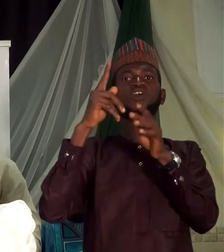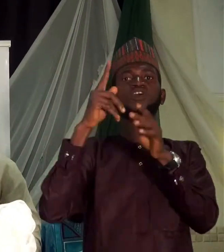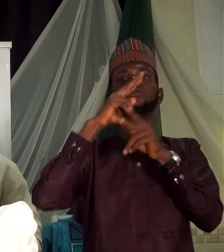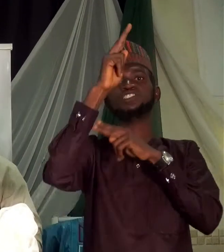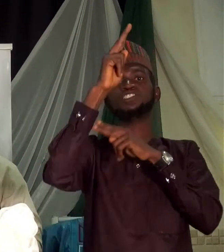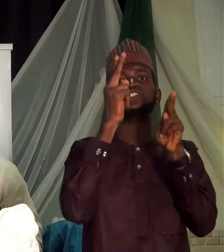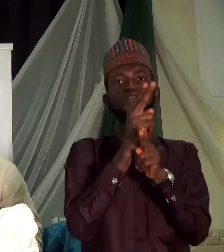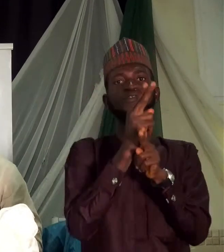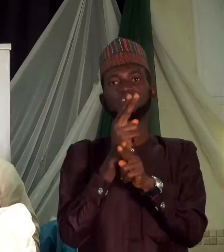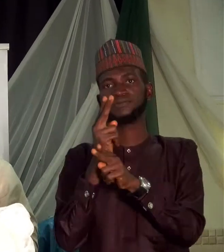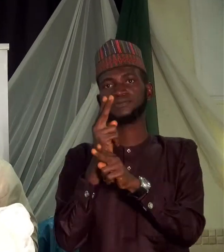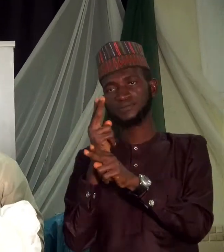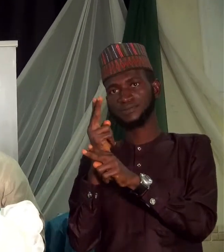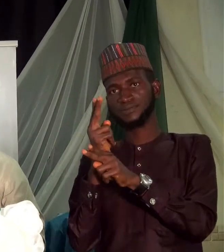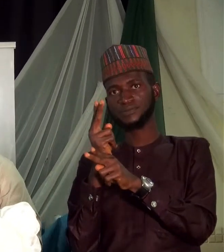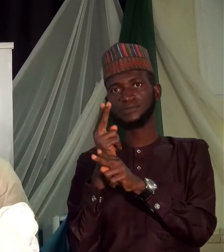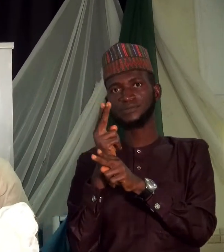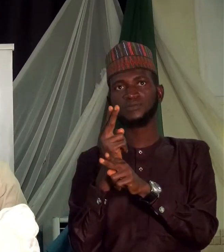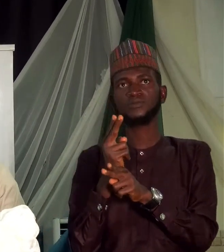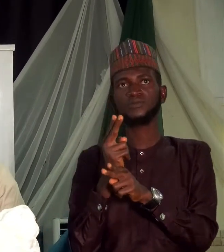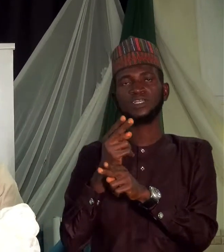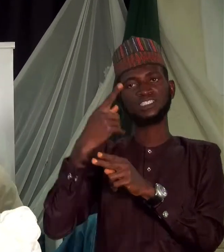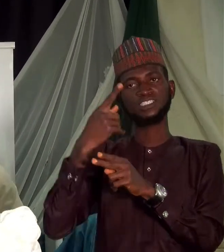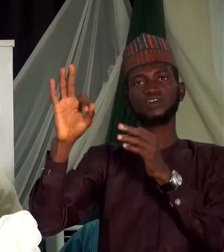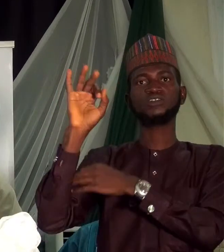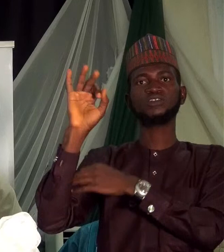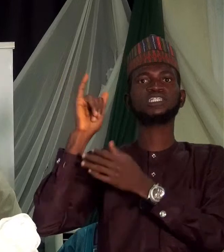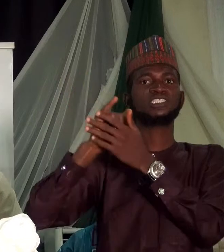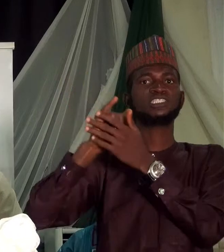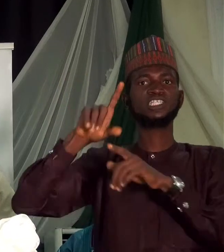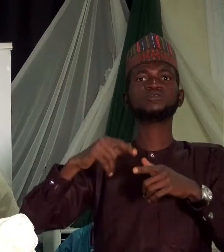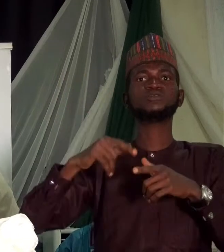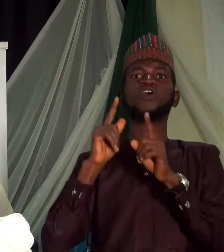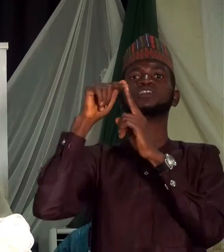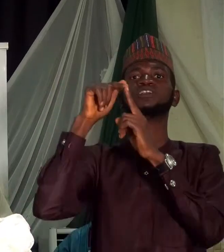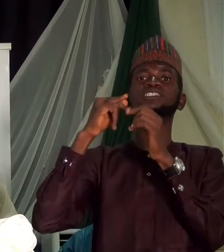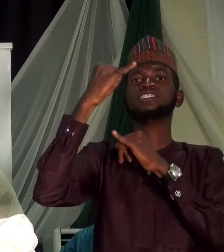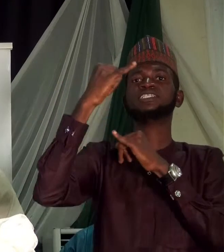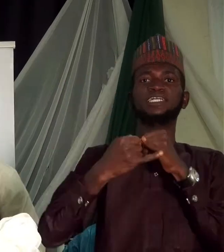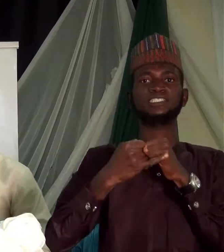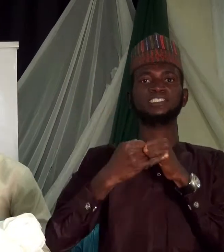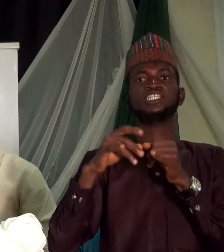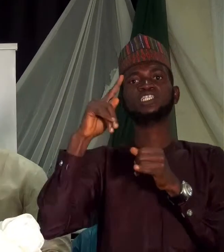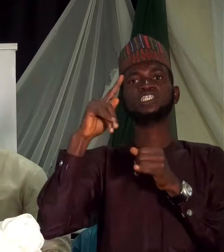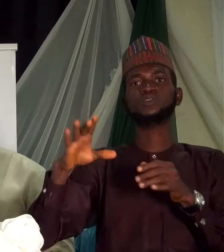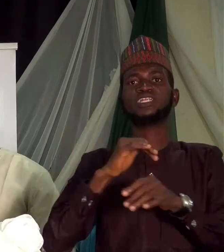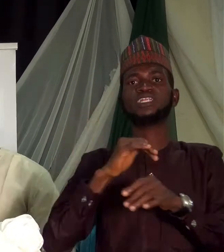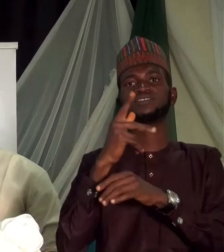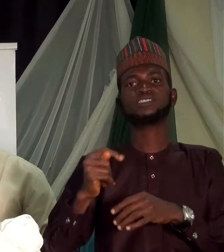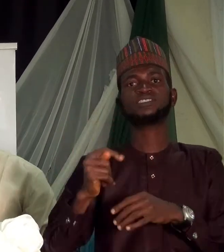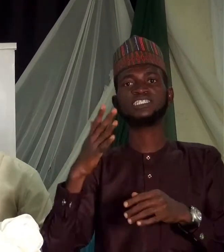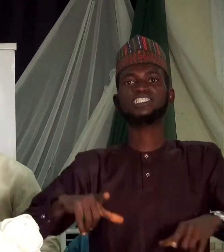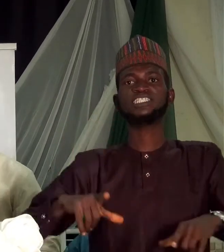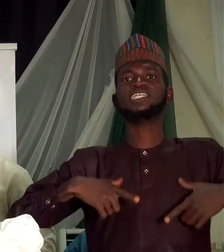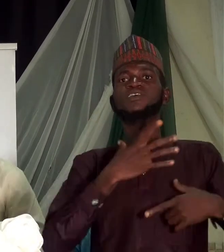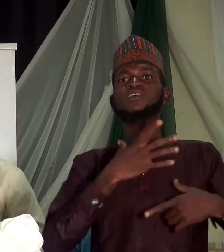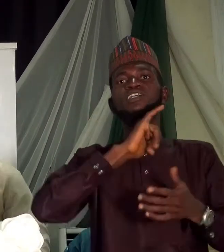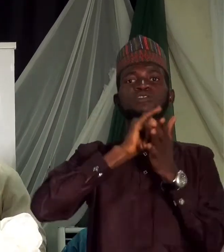وإله الأولين والآخرين له ملك السماوات والأرض يحيي ويميت وهو على كل شيء